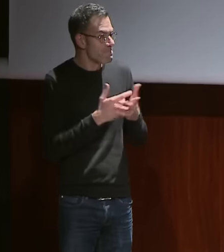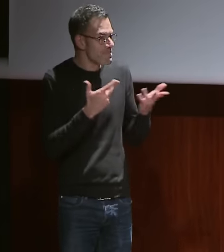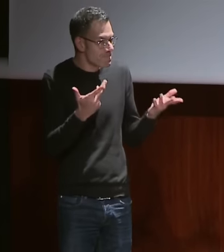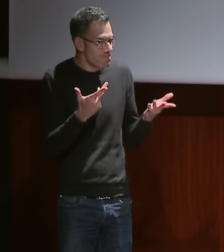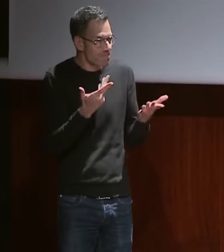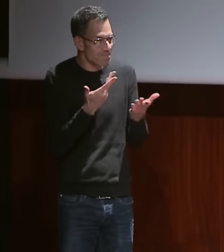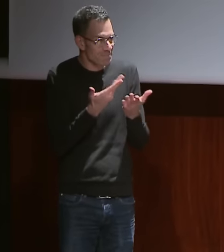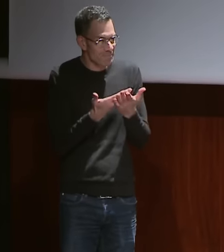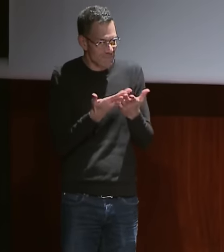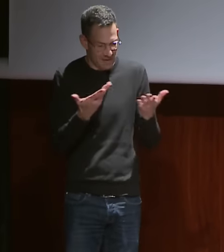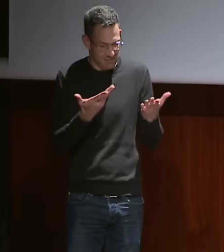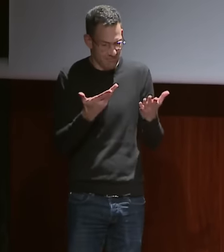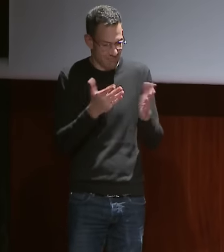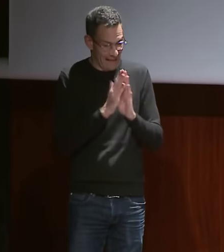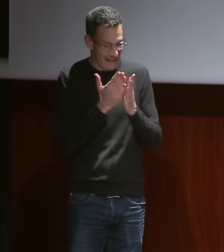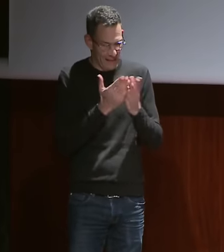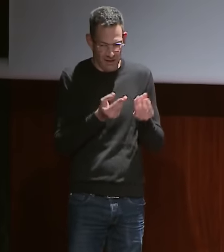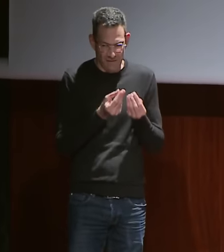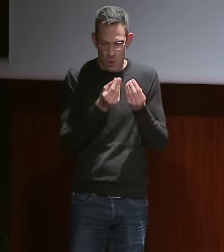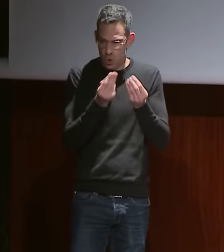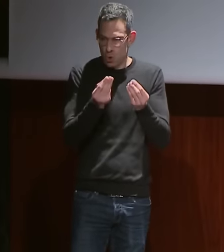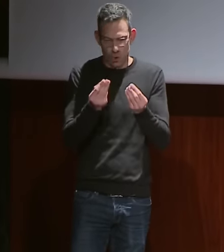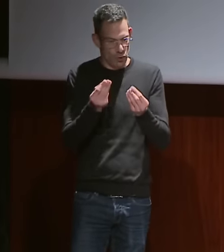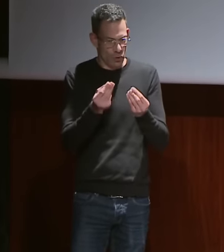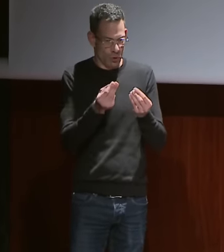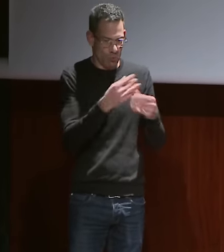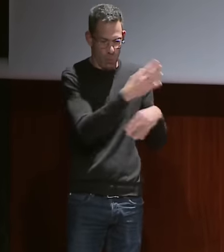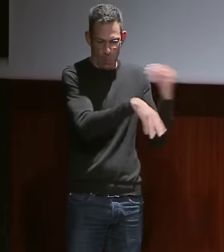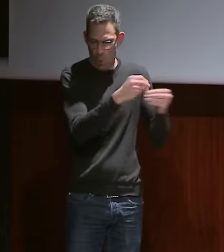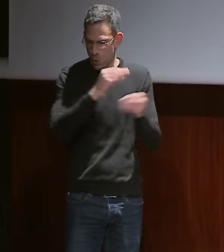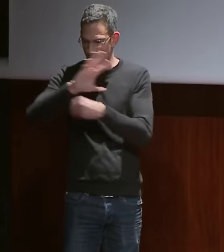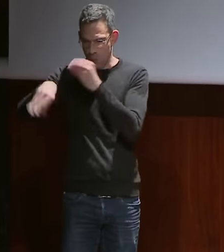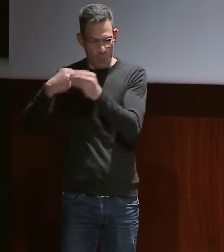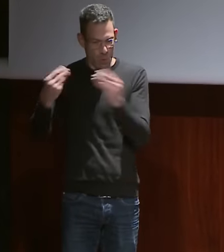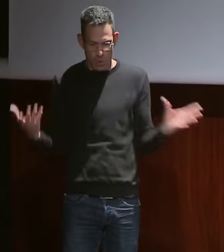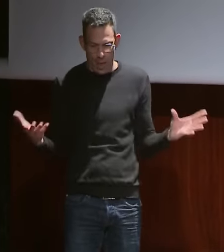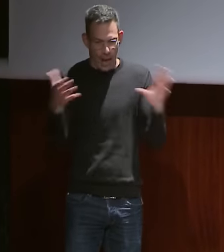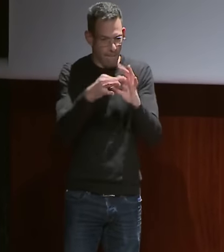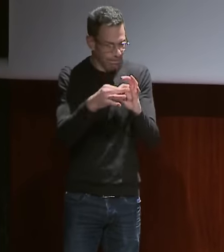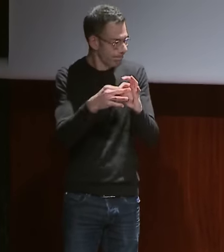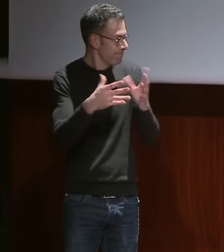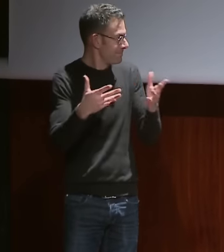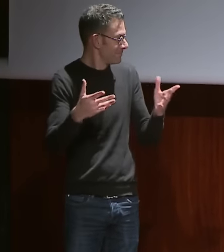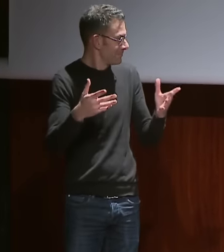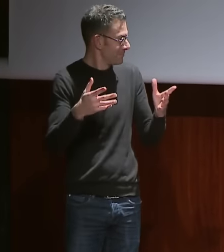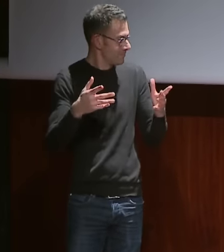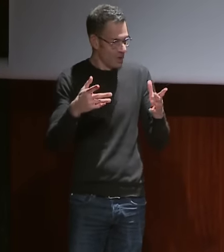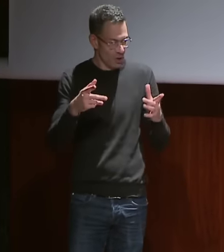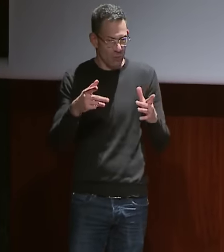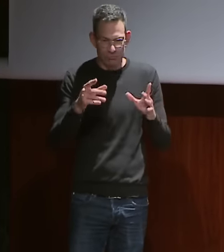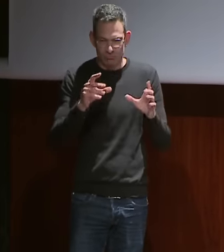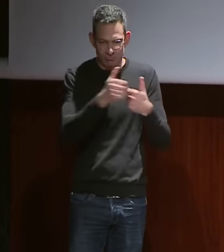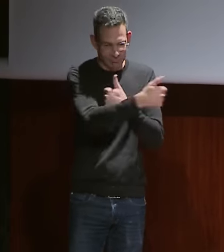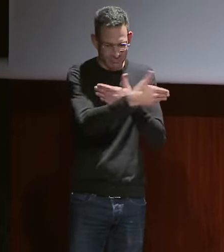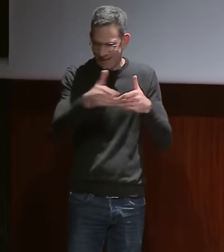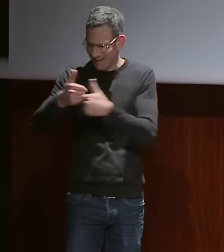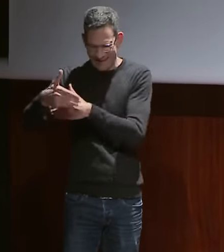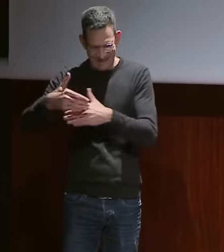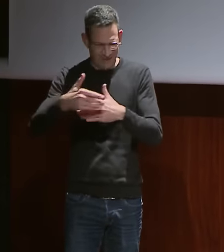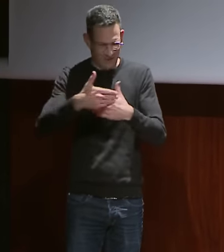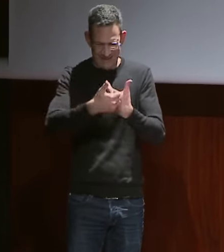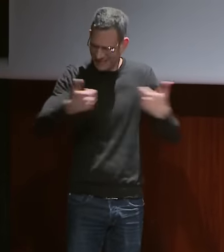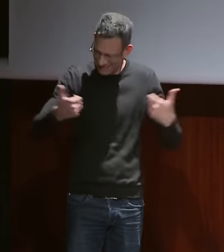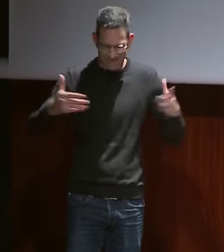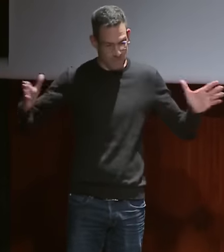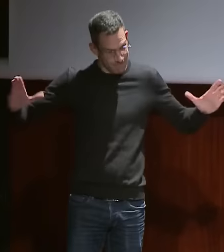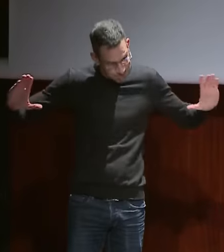de décloisonner, de faire tomber les barrières entre les sourds et les entendants. Je crois que votre livre, il s'adresse à différents